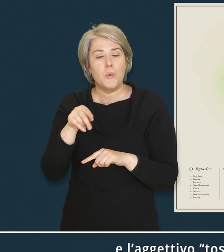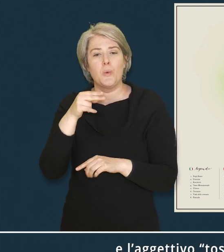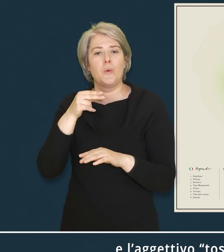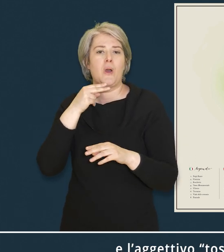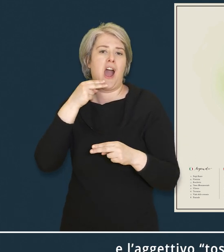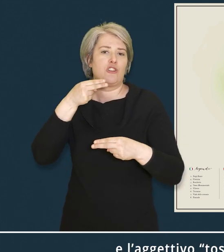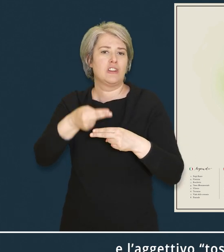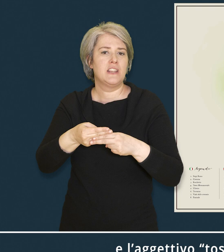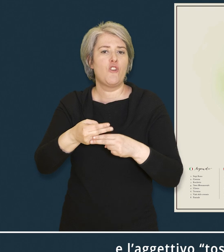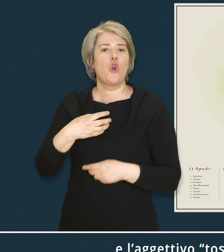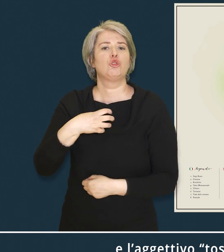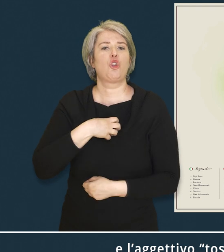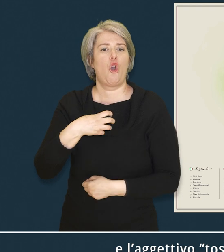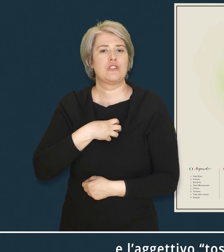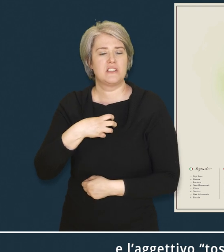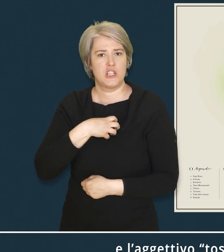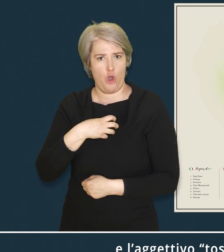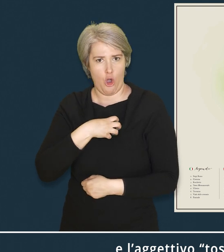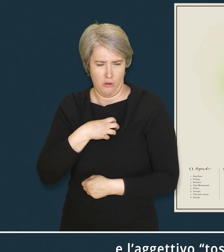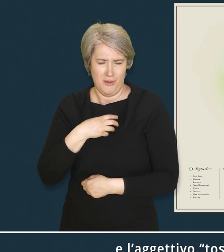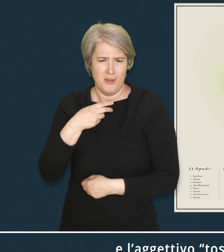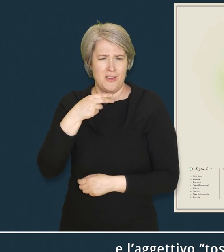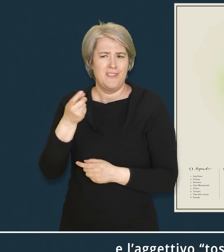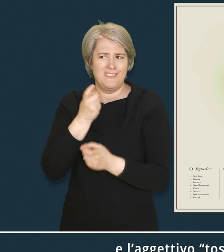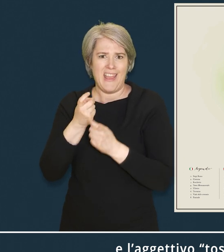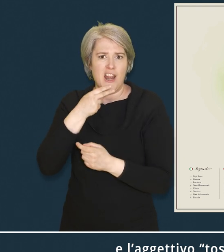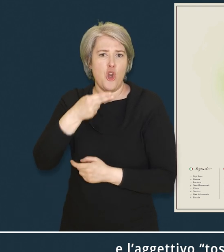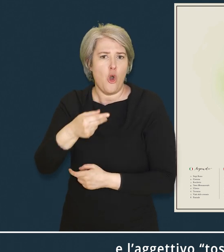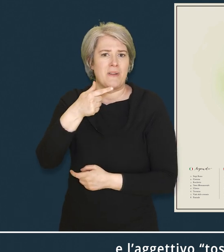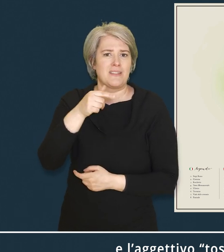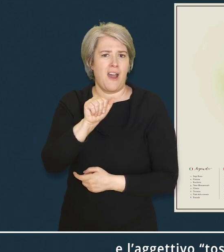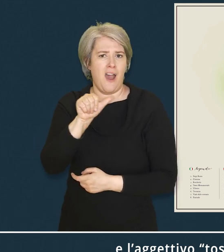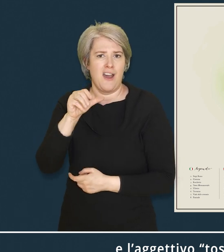E l'aggettivo tossico deriva proprio dal suo nome.